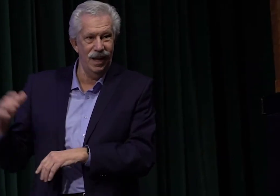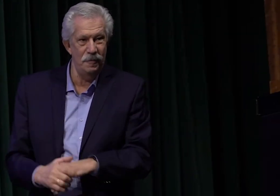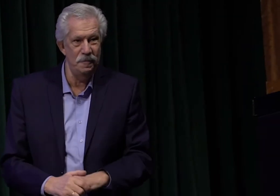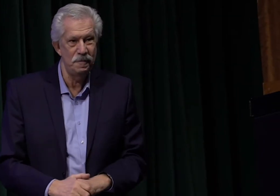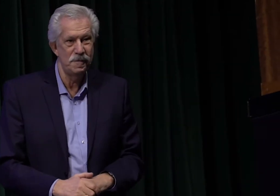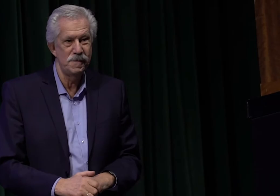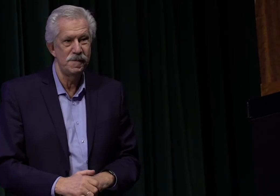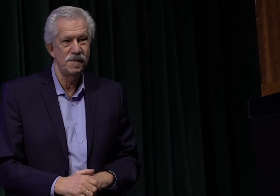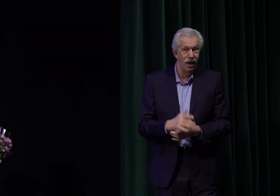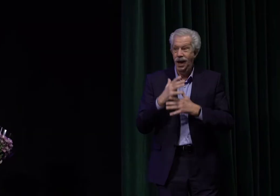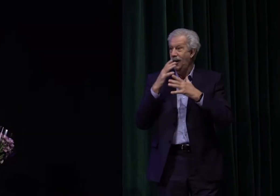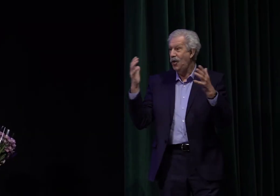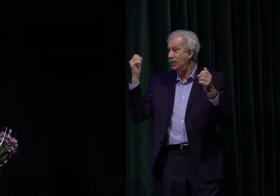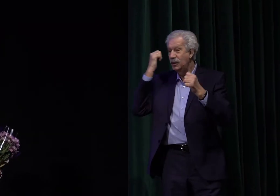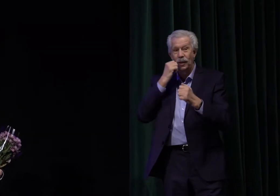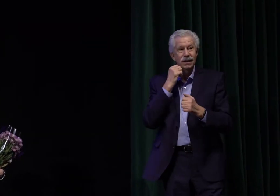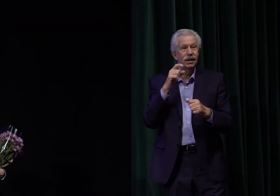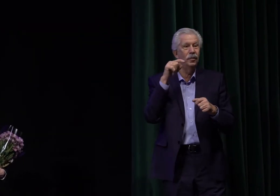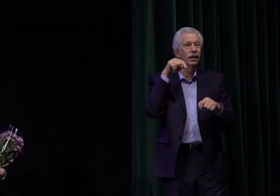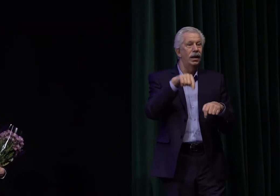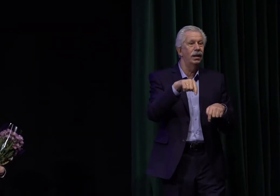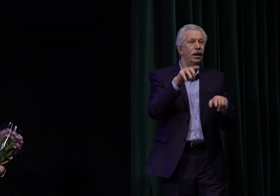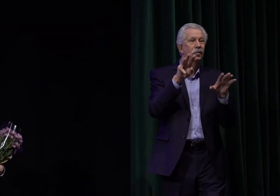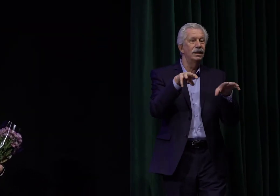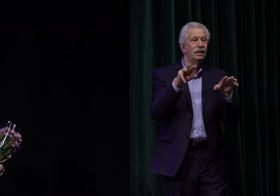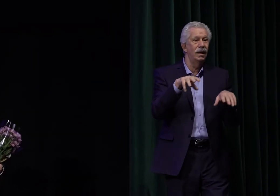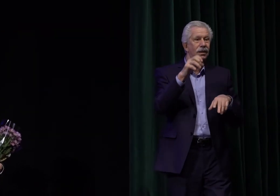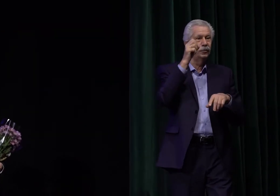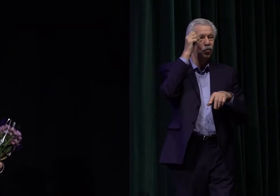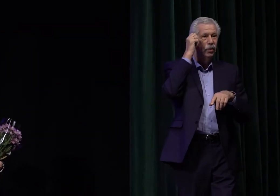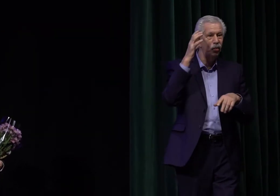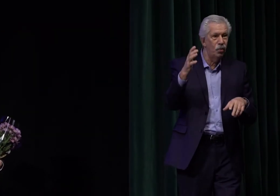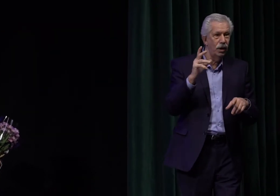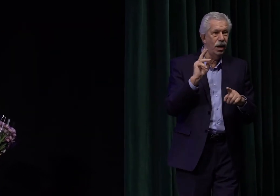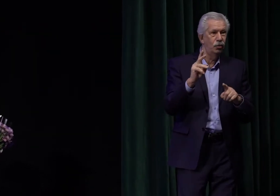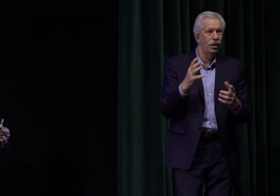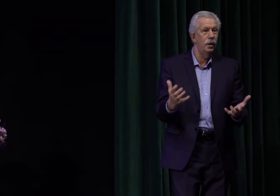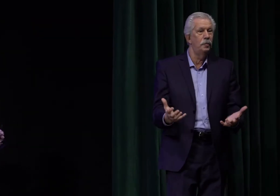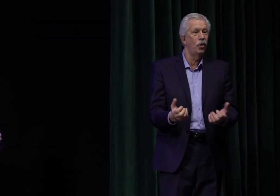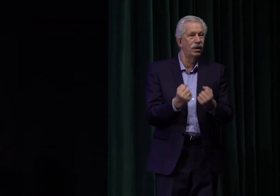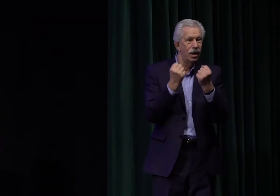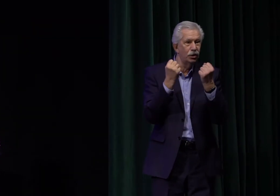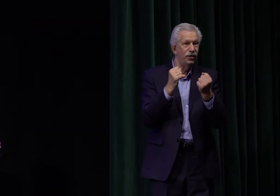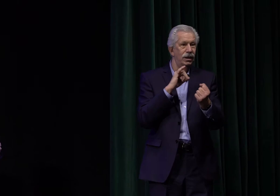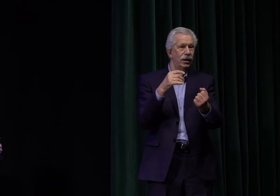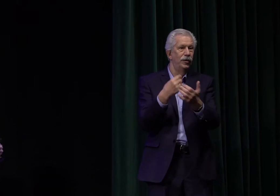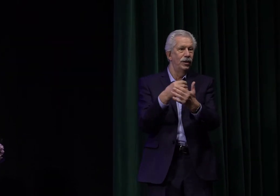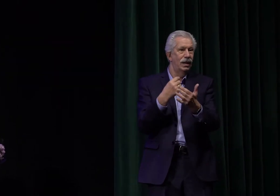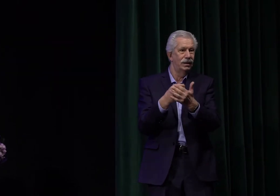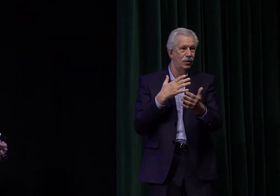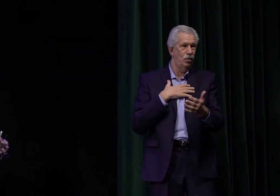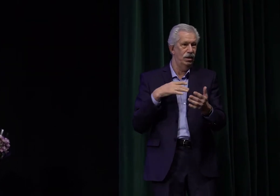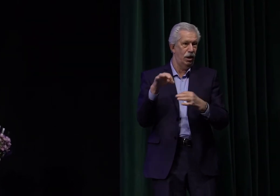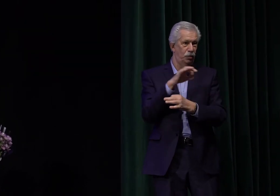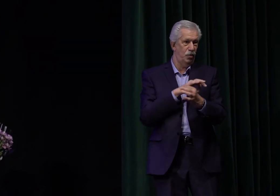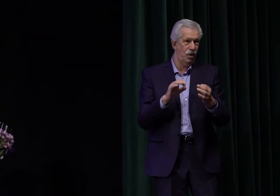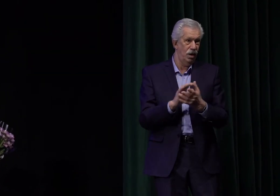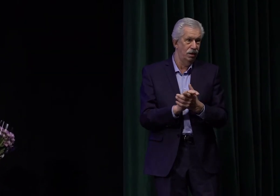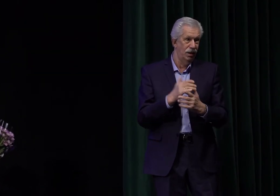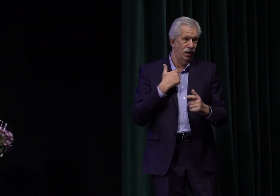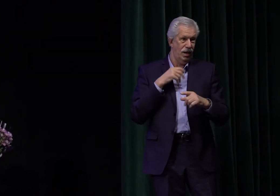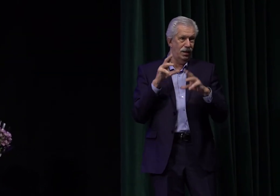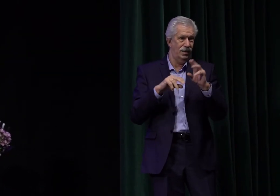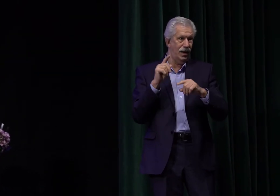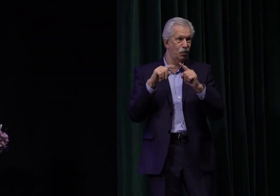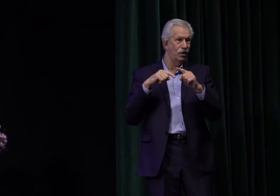Безымянная звезда. Фестиваля, и поэтому огромное спасибо всем тем, Министерству культуры, которое поддержало и